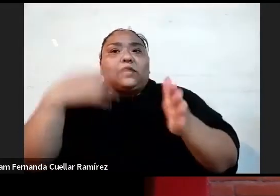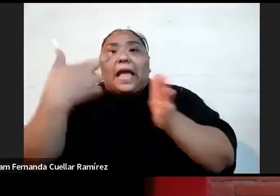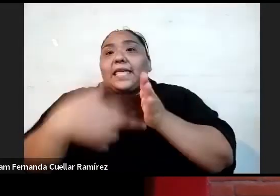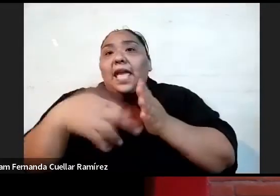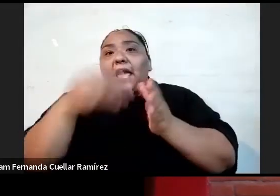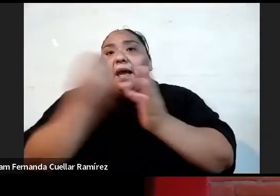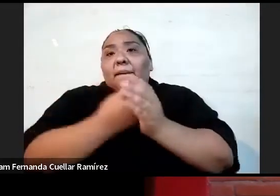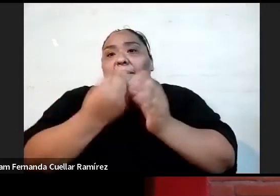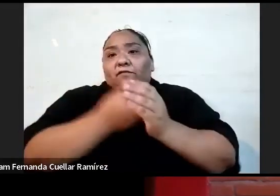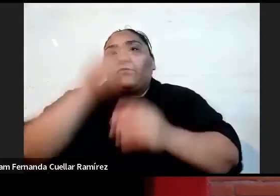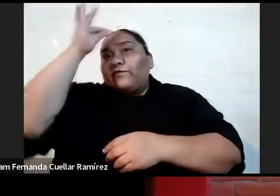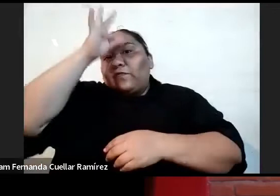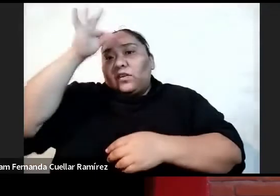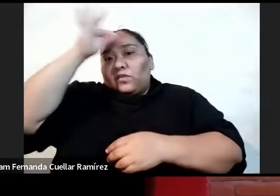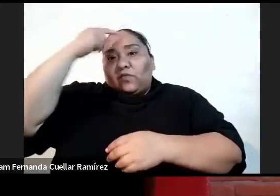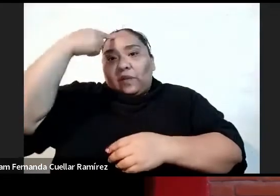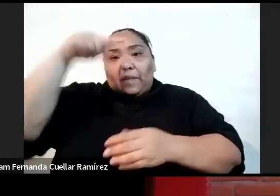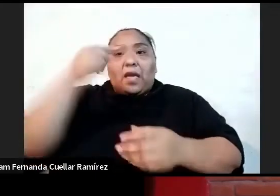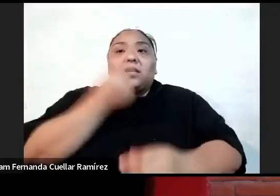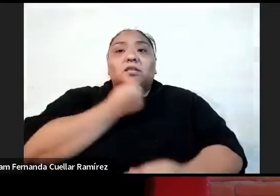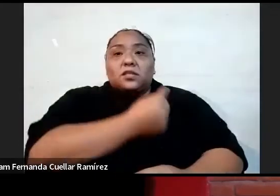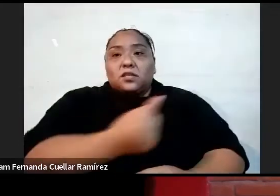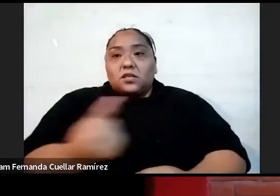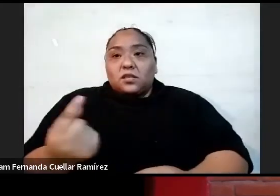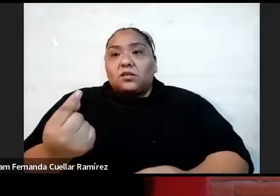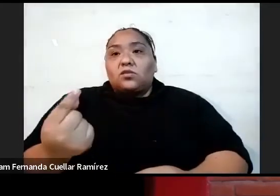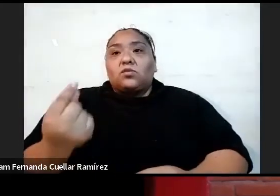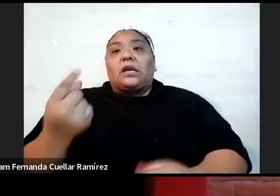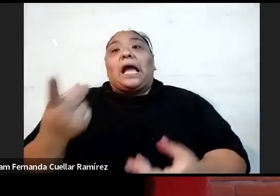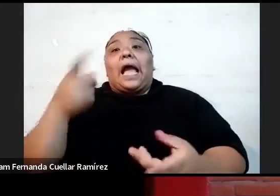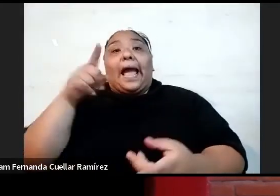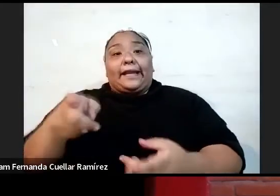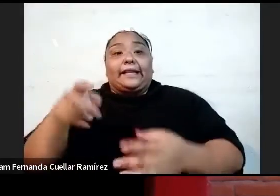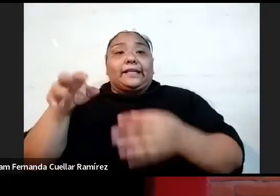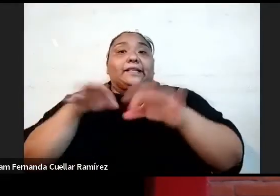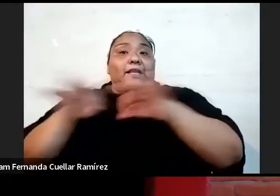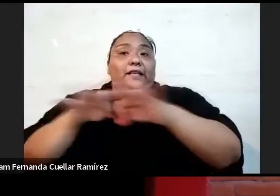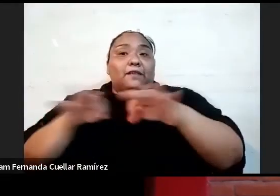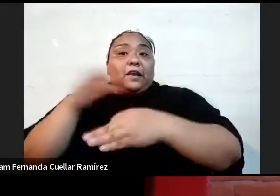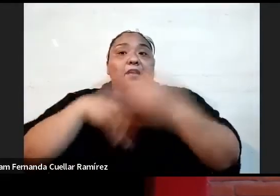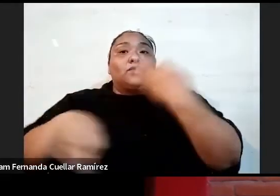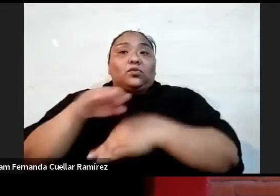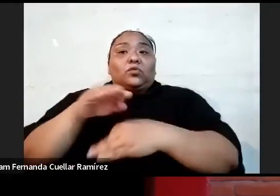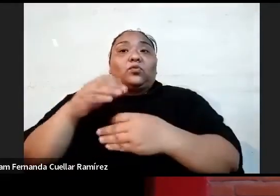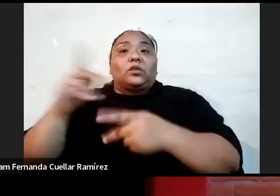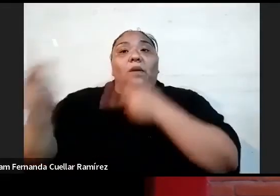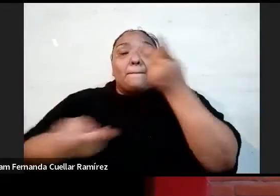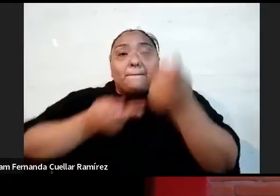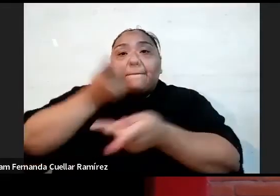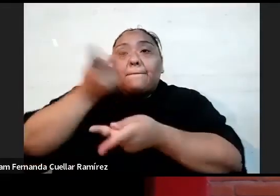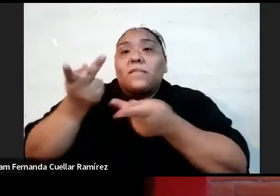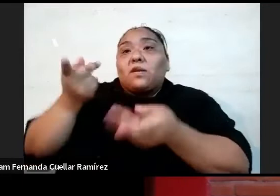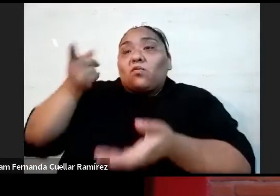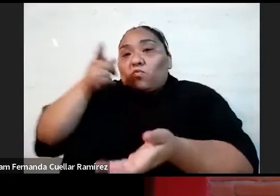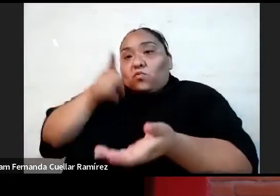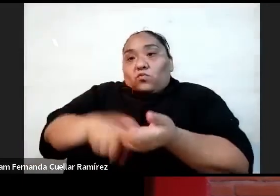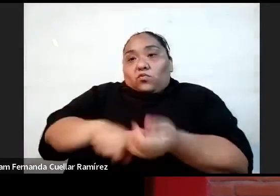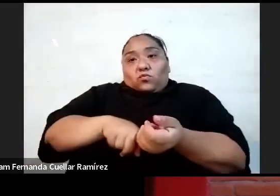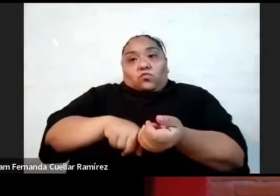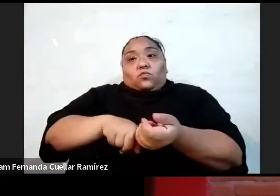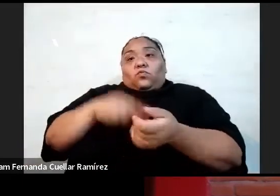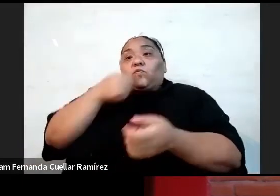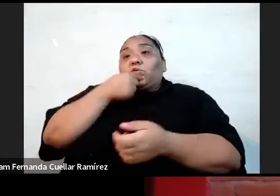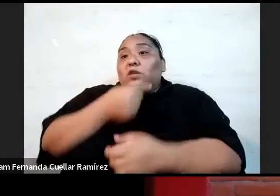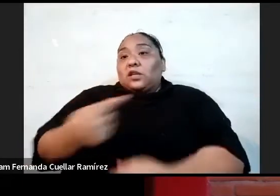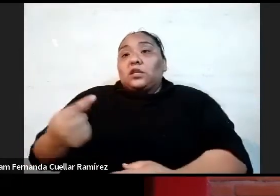para niños, ¿no? Donde se trabajan todas estas, todos estos cuestionamientos, el justamente